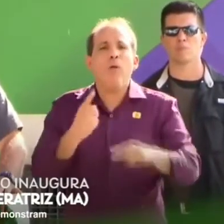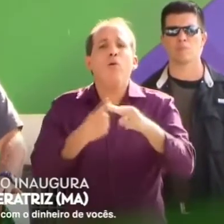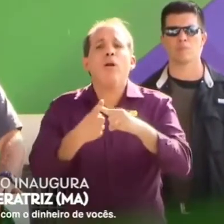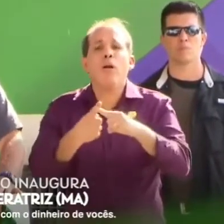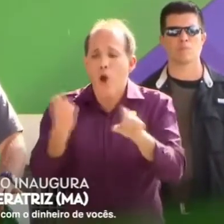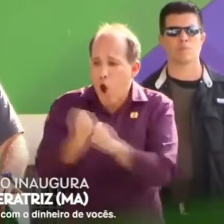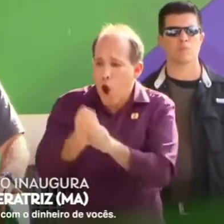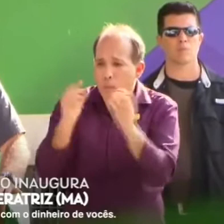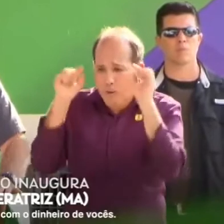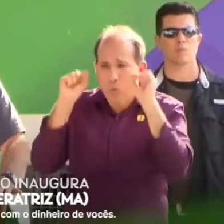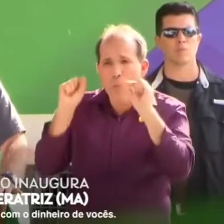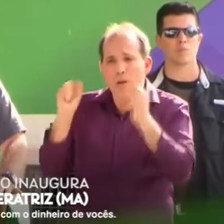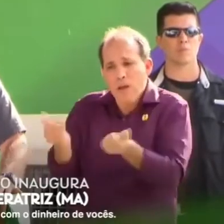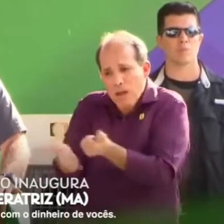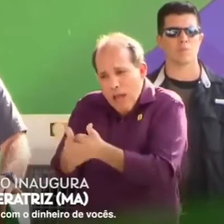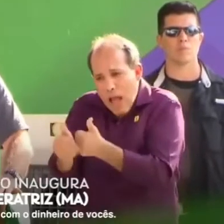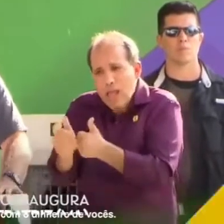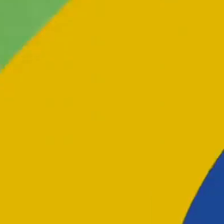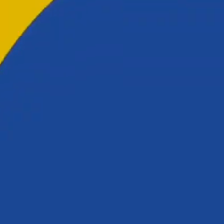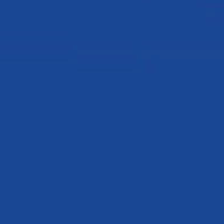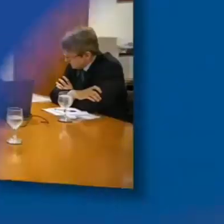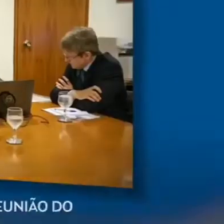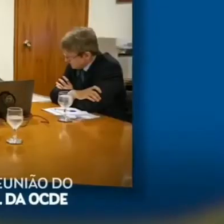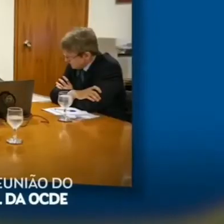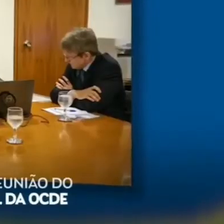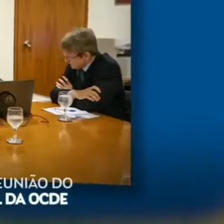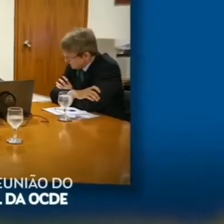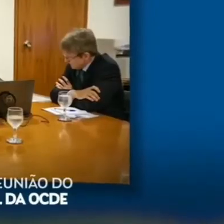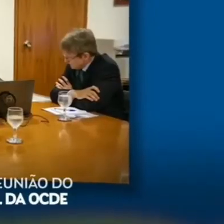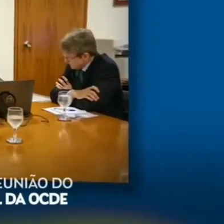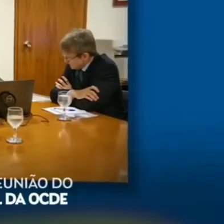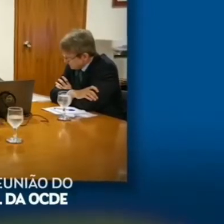demonstram o carinho e o respeito que temos com o dinheiro de vocês.